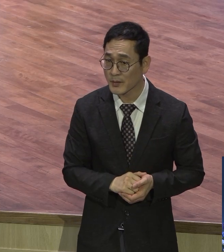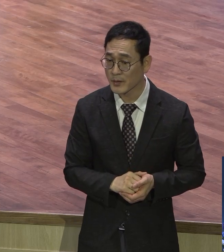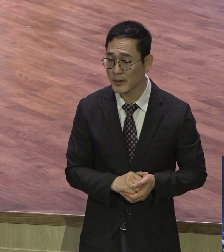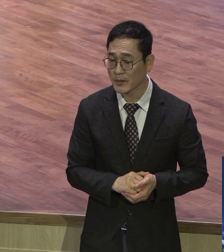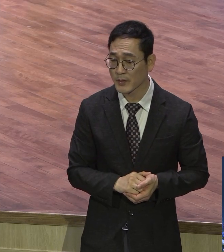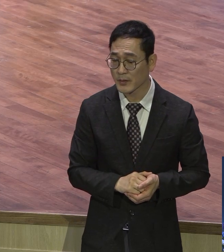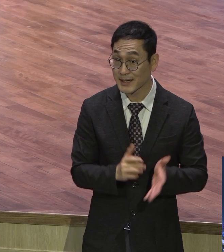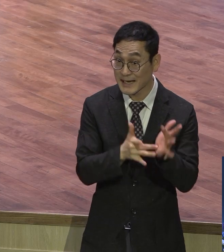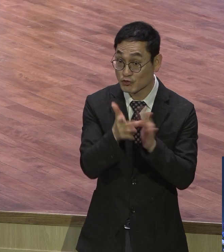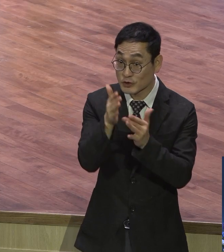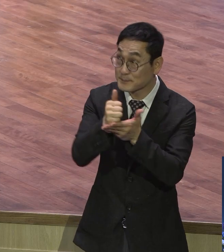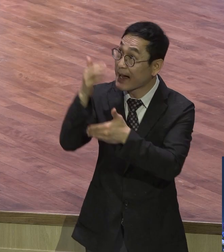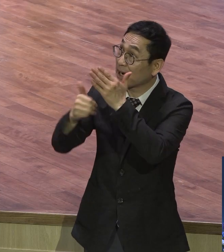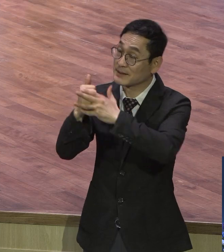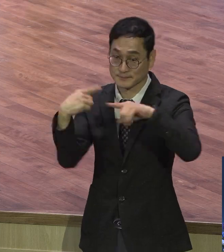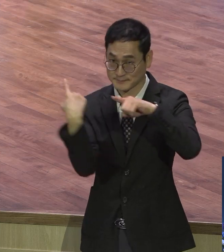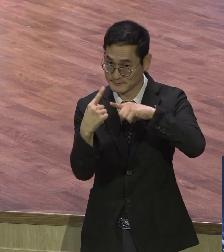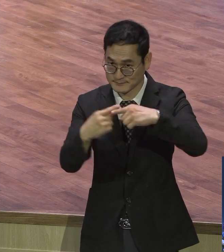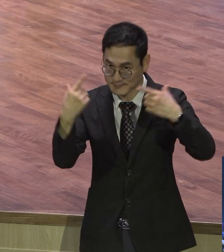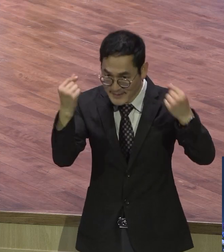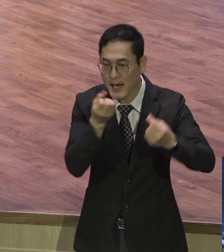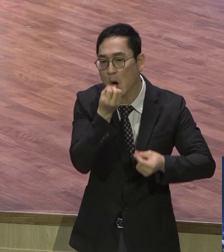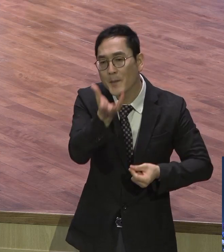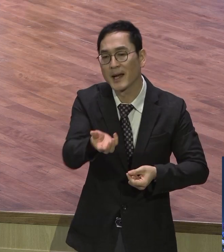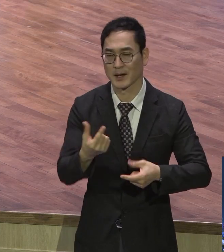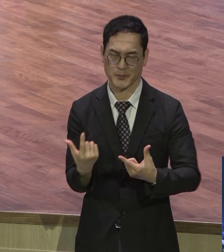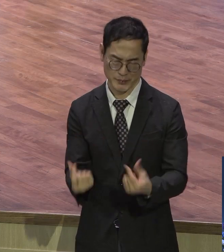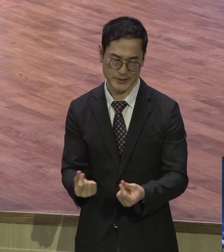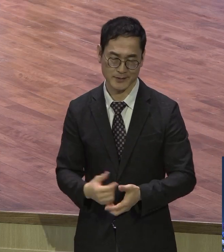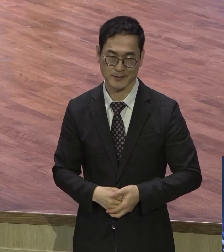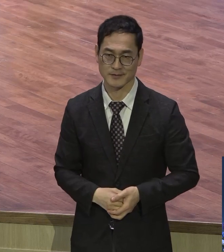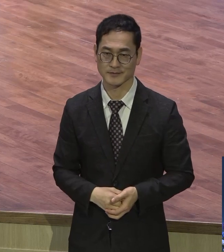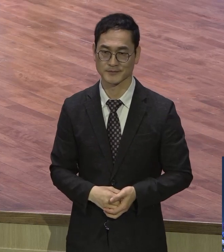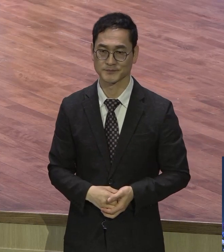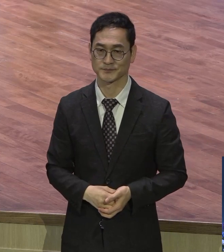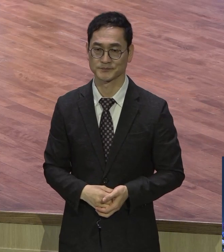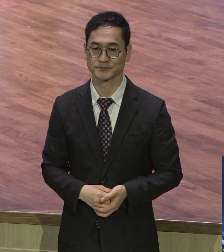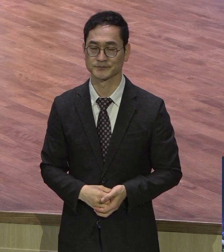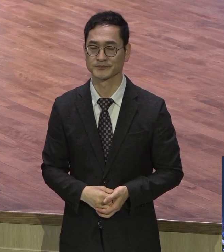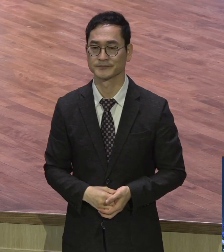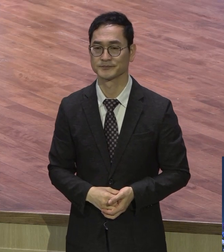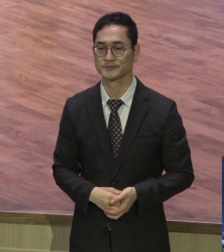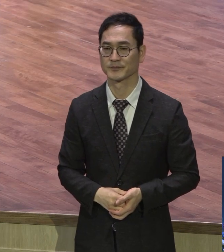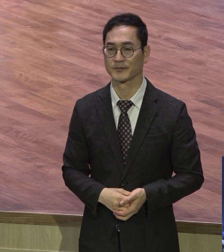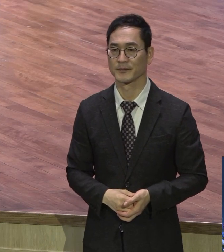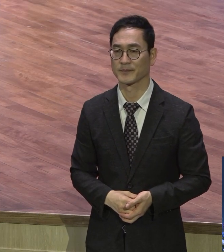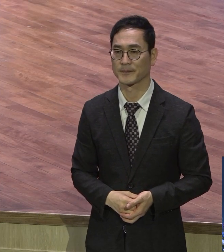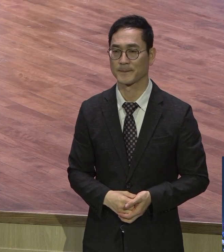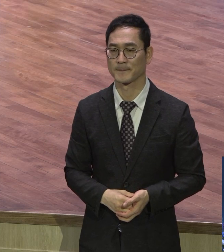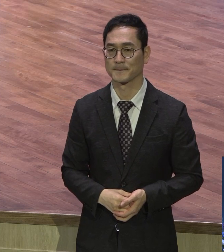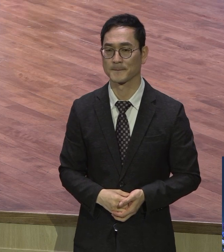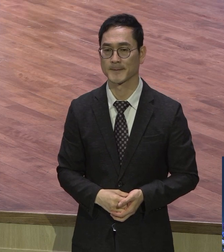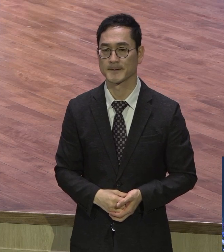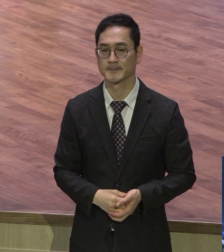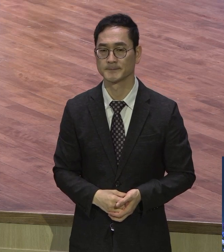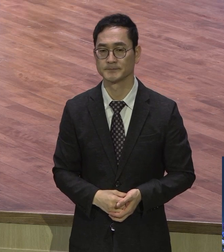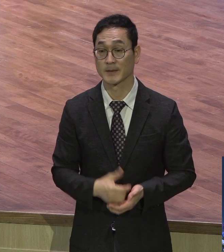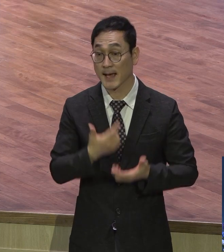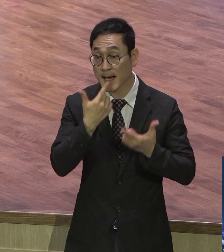예수님은 하나님이시다는 거예요 그 고백이에요 하나님이시고 그 능력을 통해서 자신이 치유받을 수 있다는